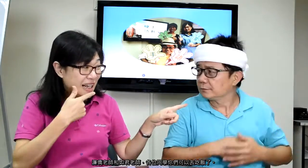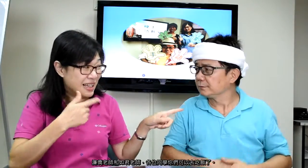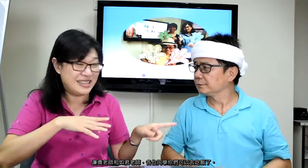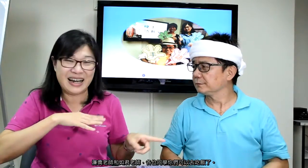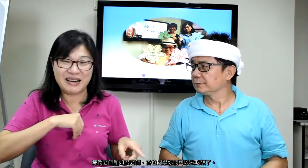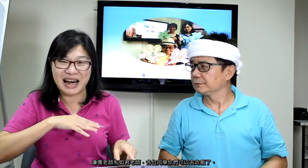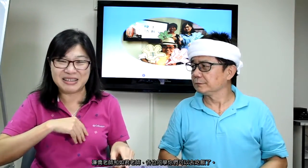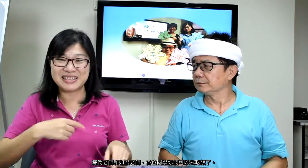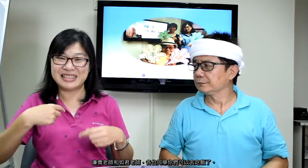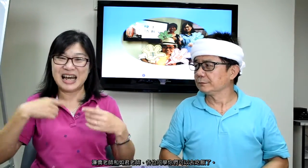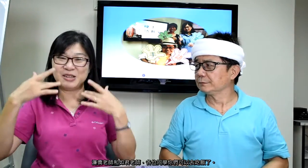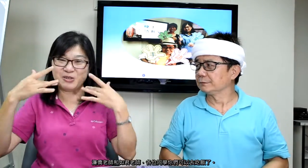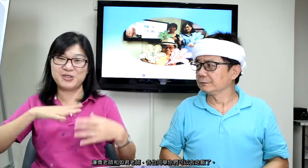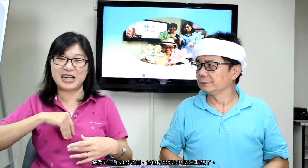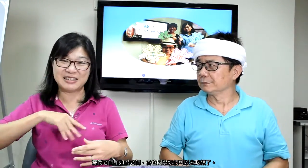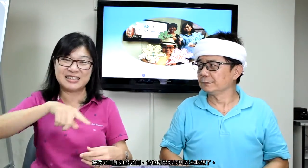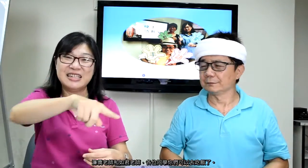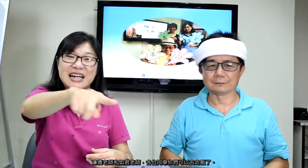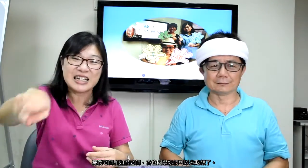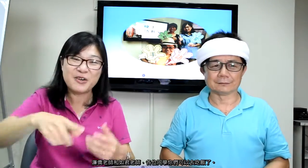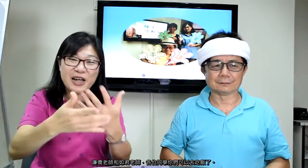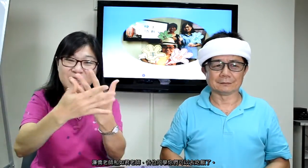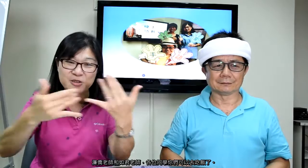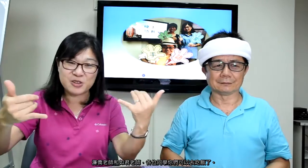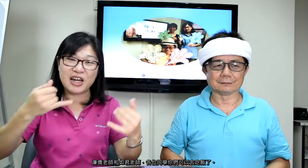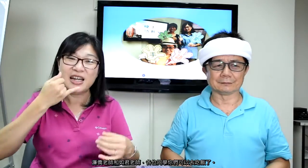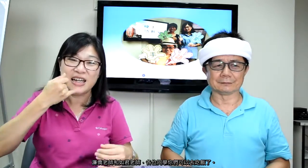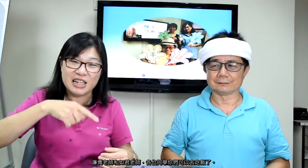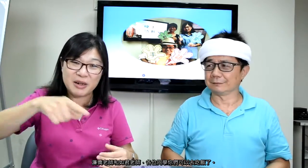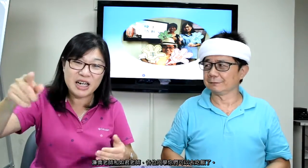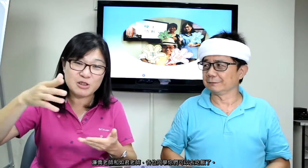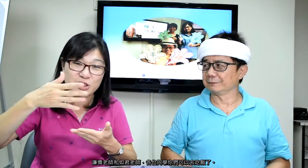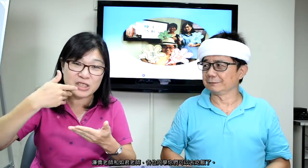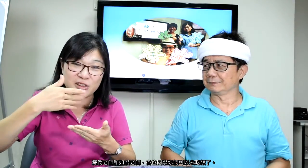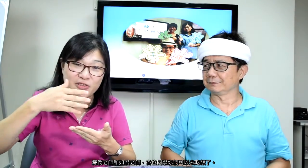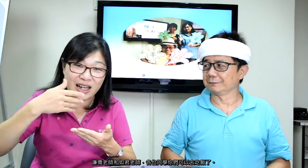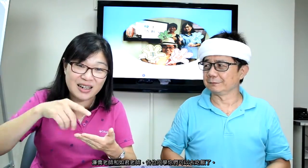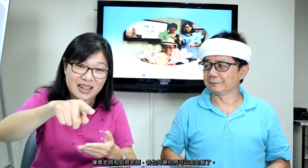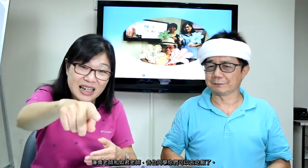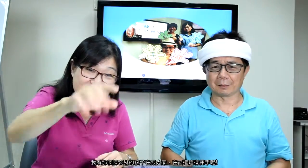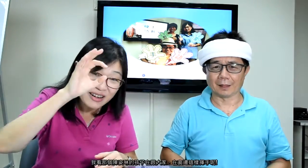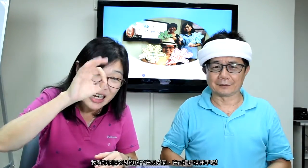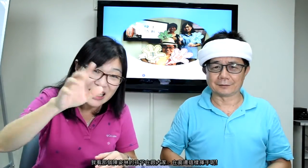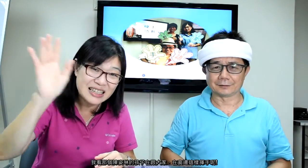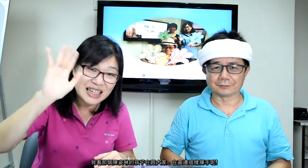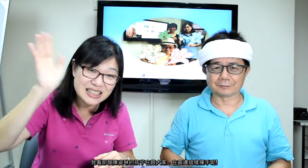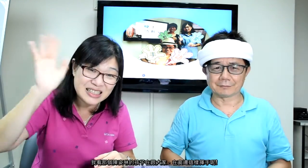连角老师和如君老师，各位同学，你们可以去吃饭了。看那个陈芝琳